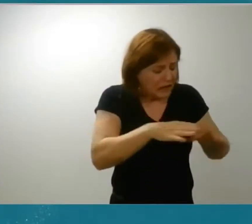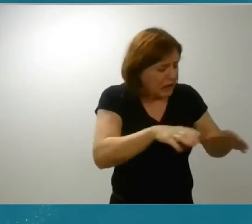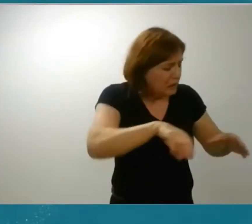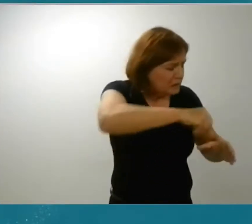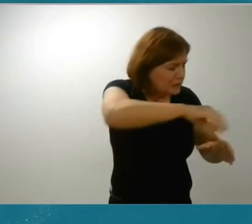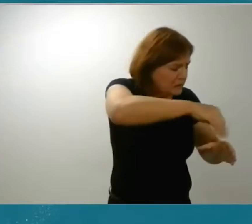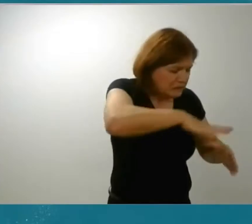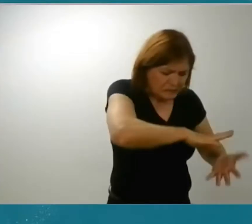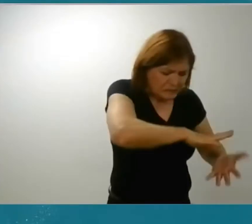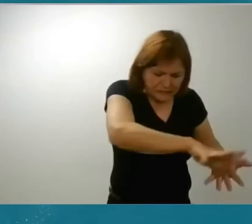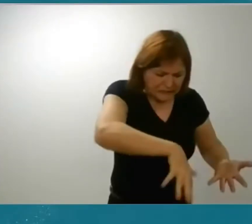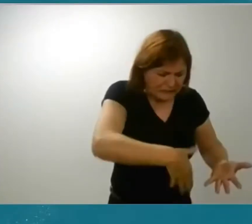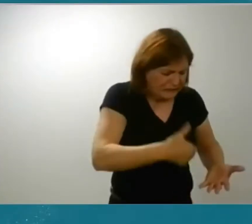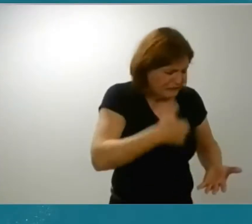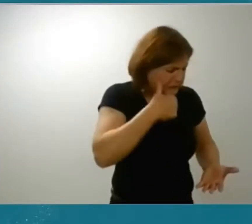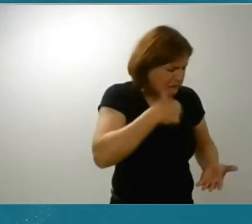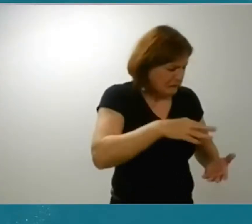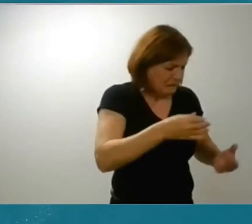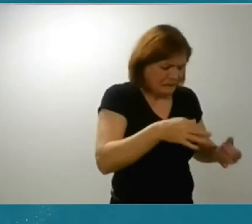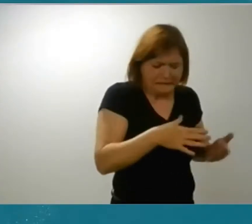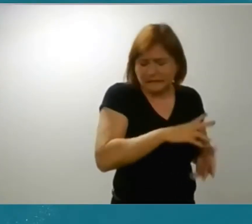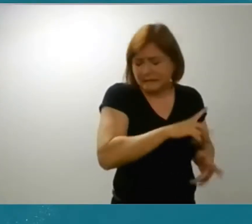barba cortada. Ele não limpava.